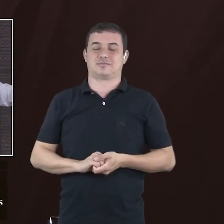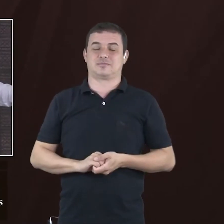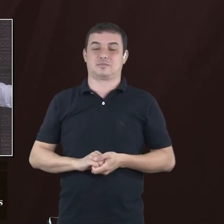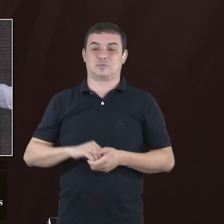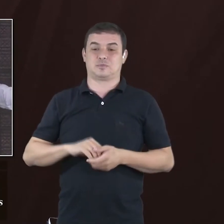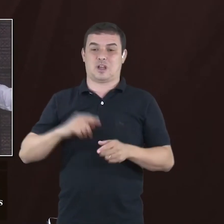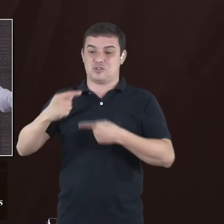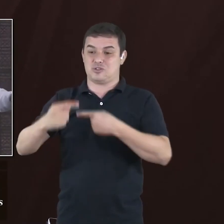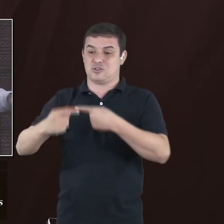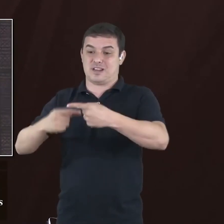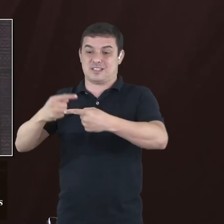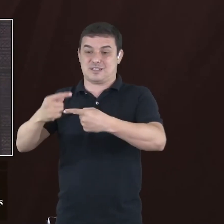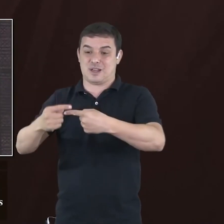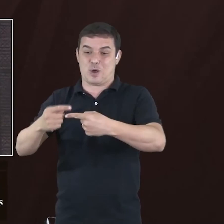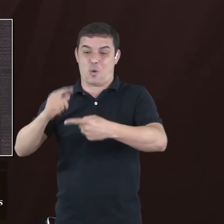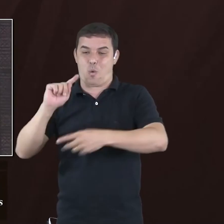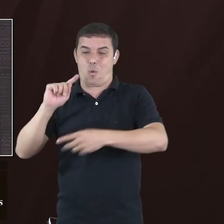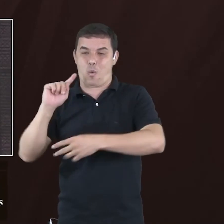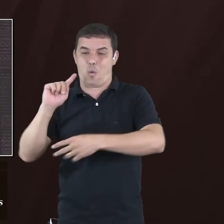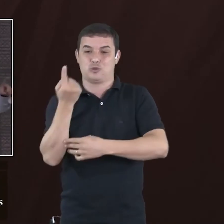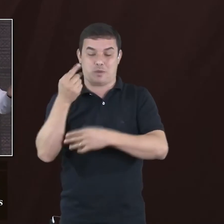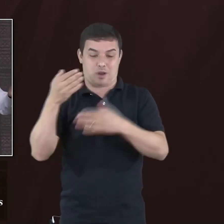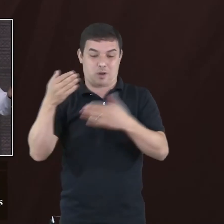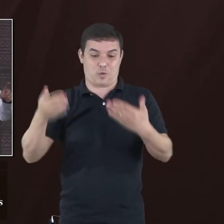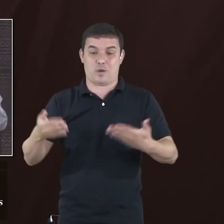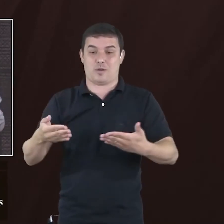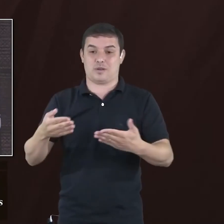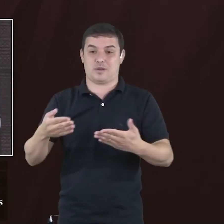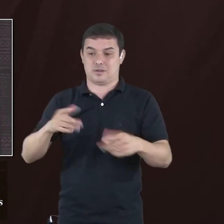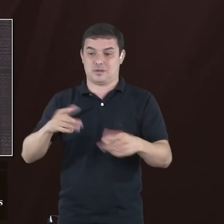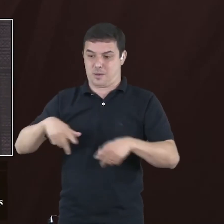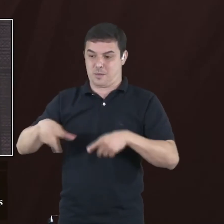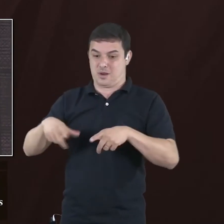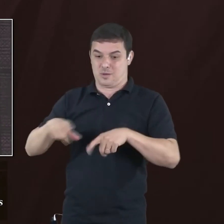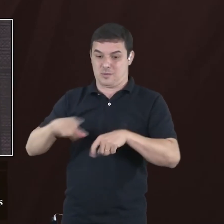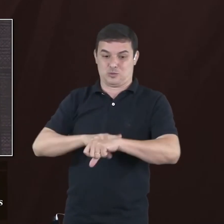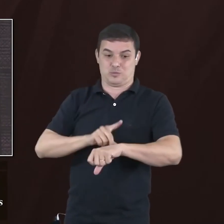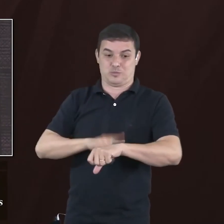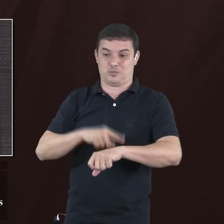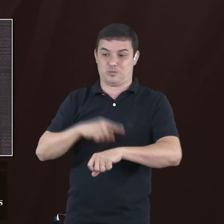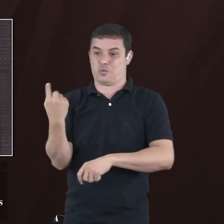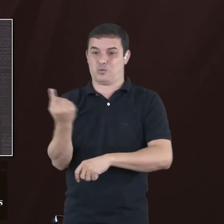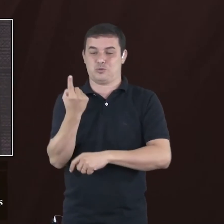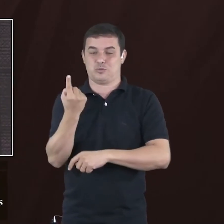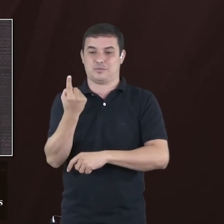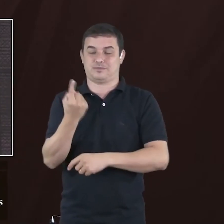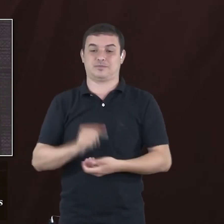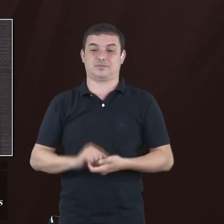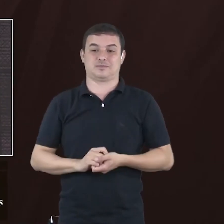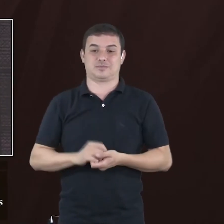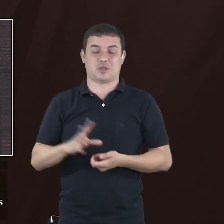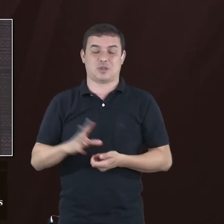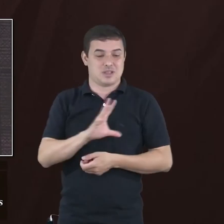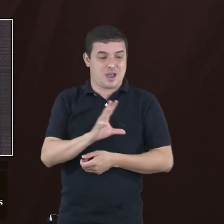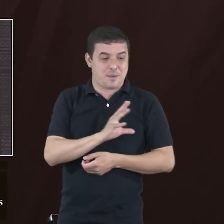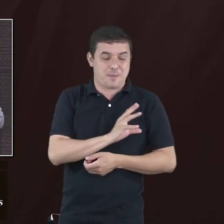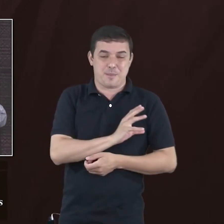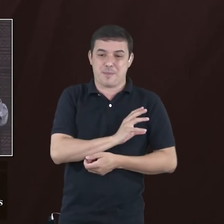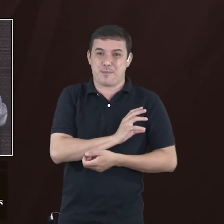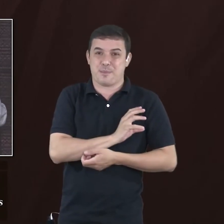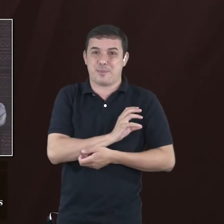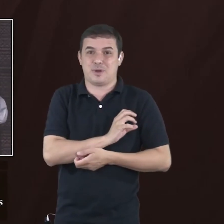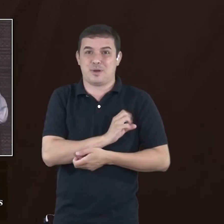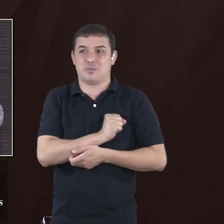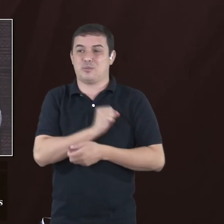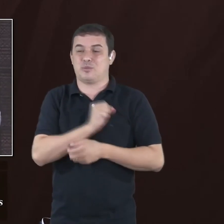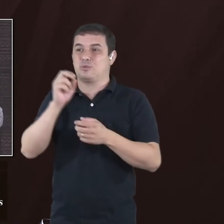geração, nós somos os trabalhadores de última hora, nós amamos a volta do Senhor, nós somos